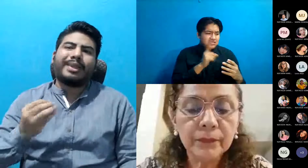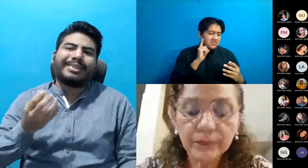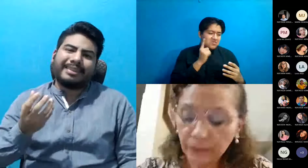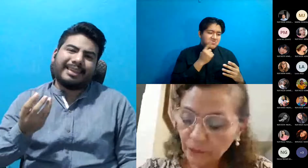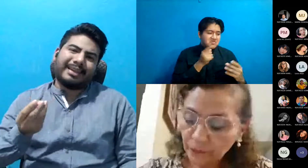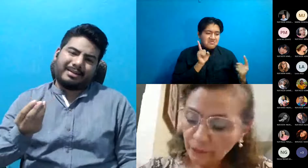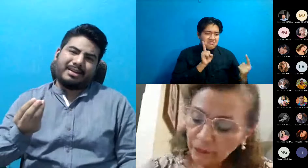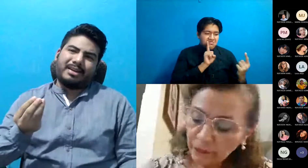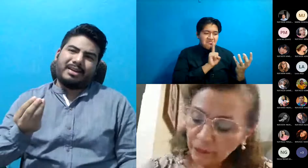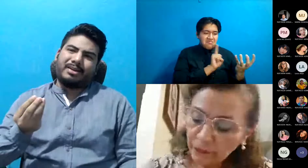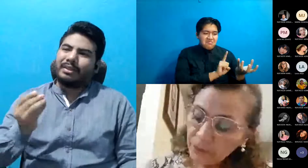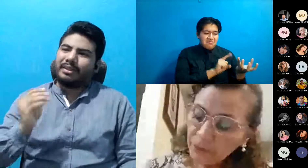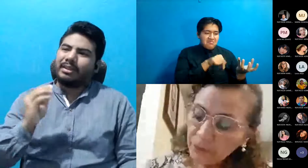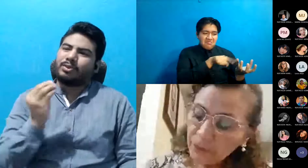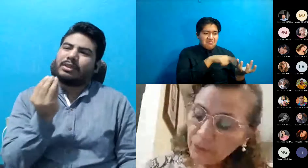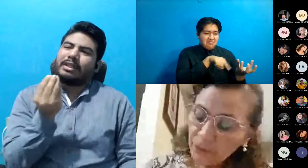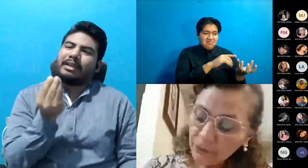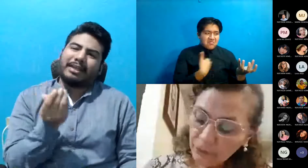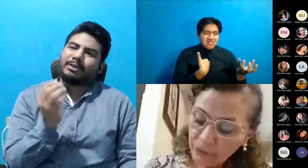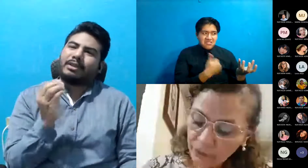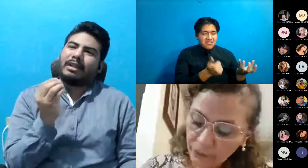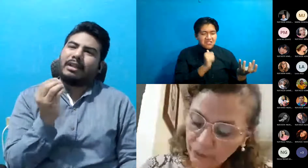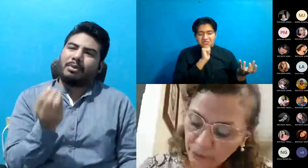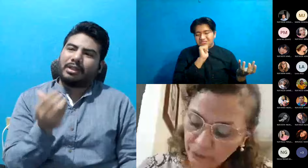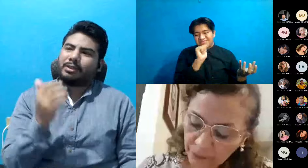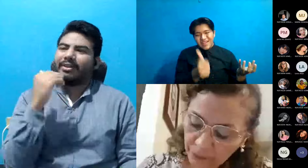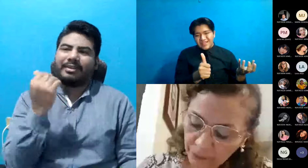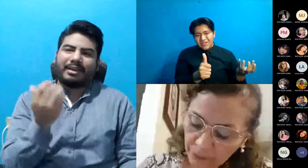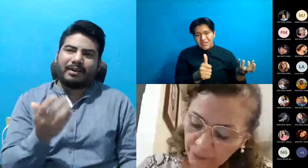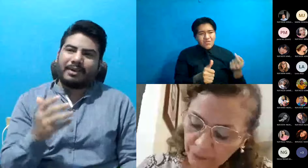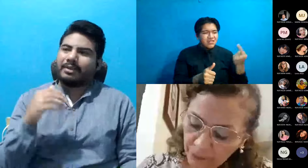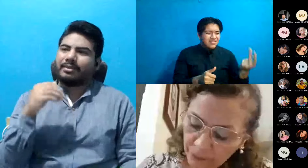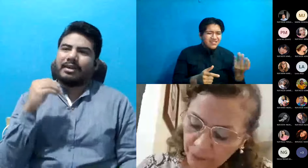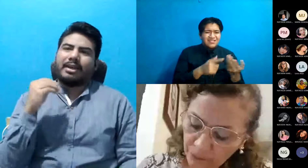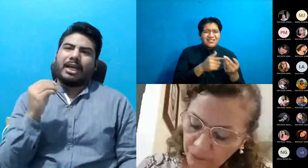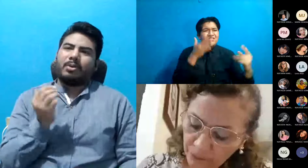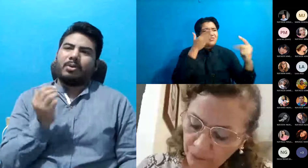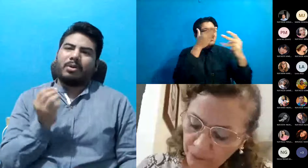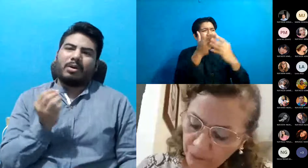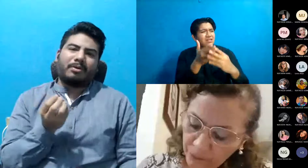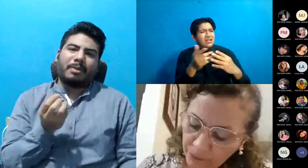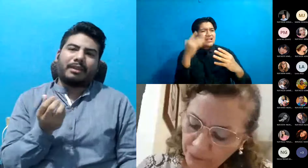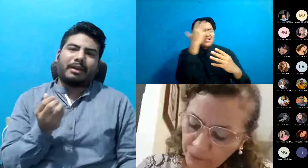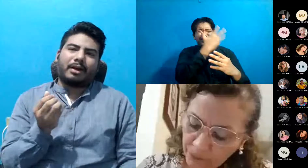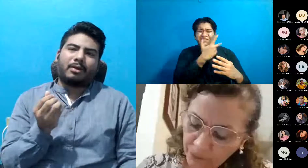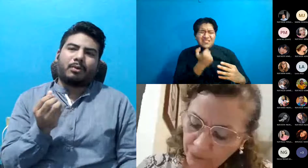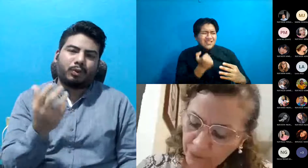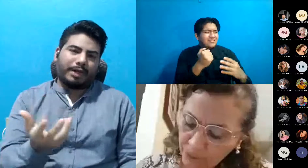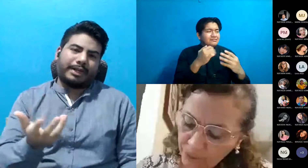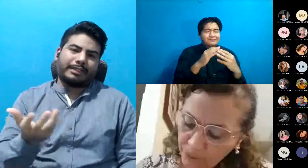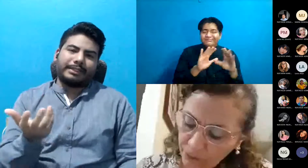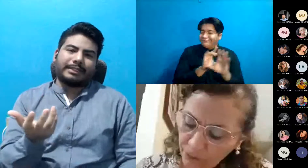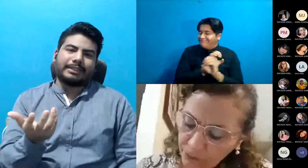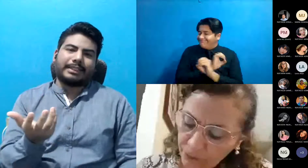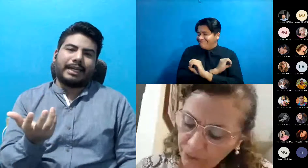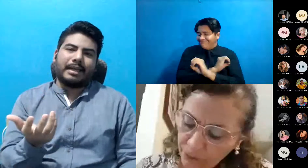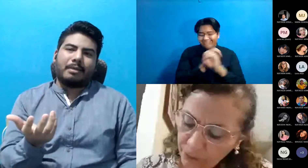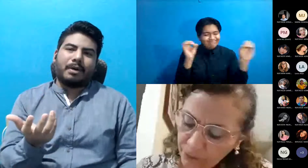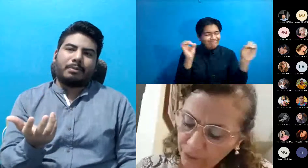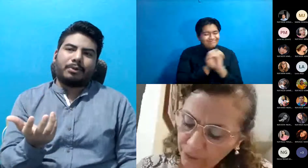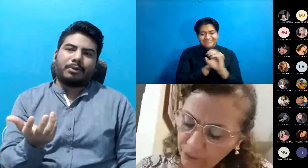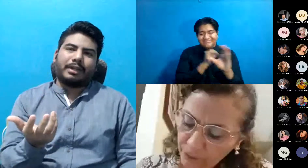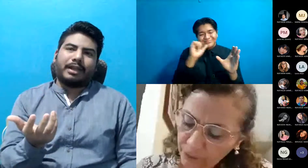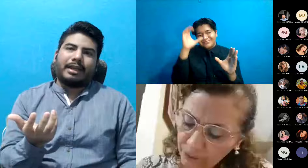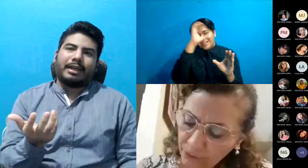porque no va a entender su significación y la proyección, no va a entender la belleza, no va a aprender la cultura que es